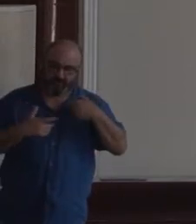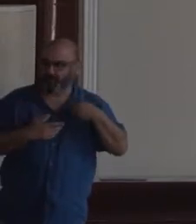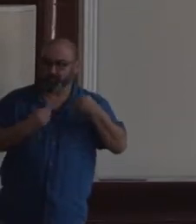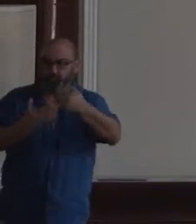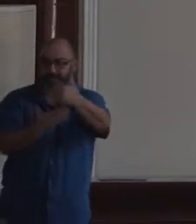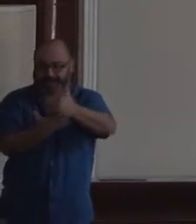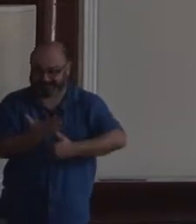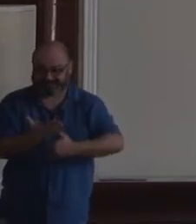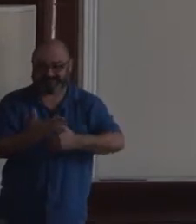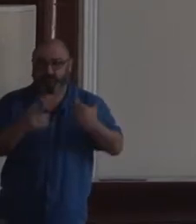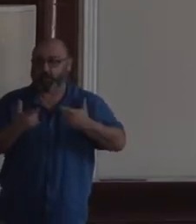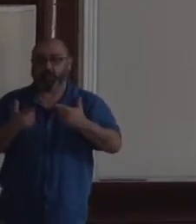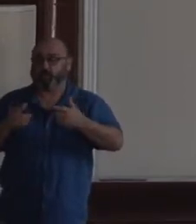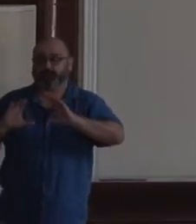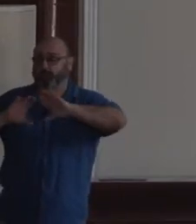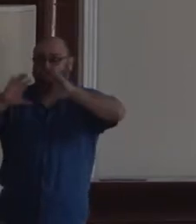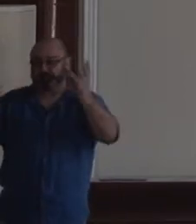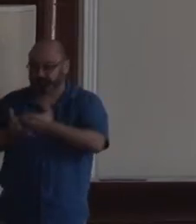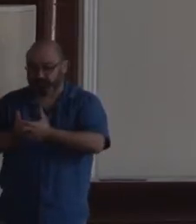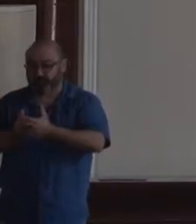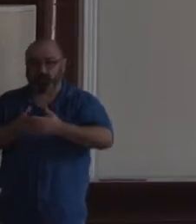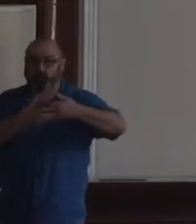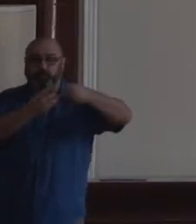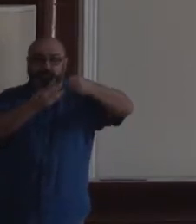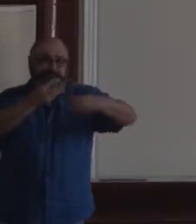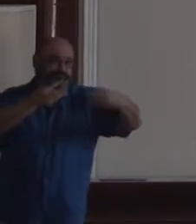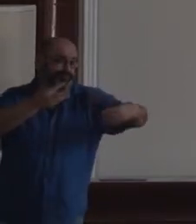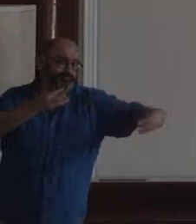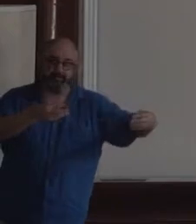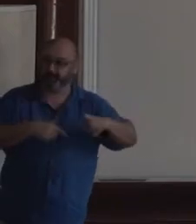un tuple ou un ensemble, ça marche pareil.